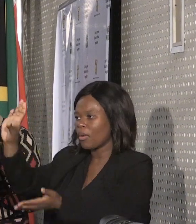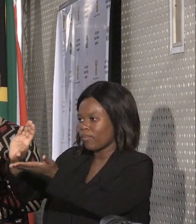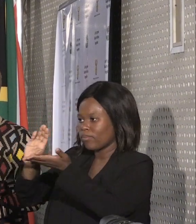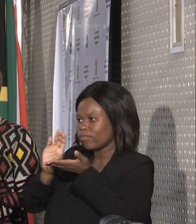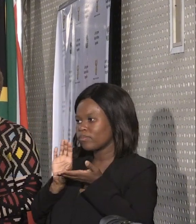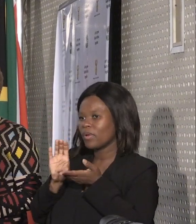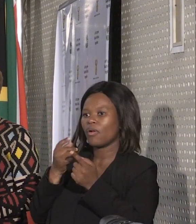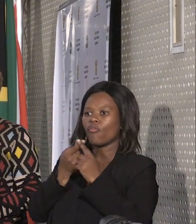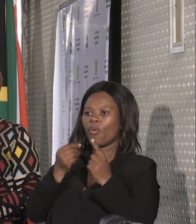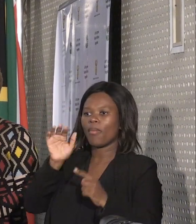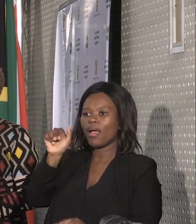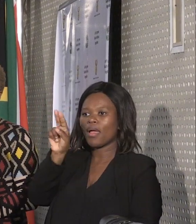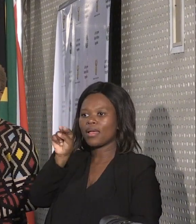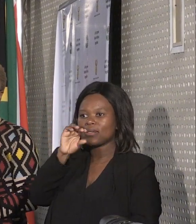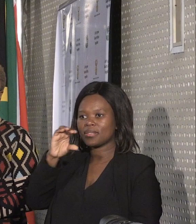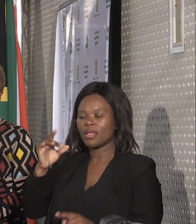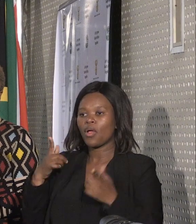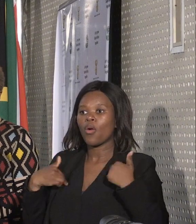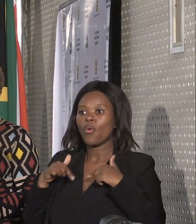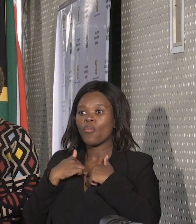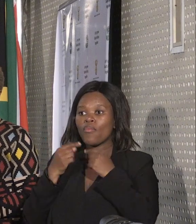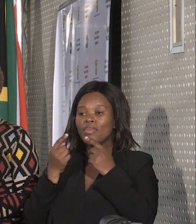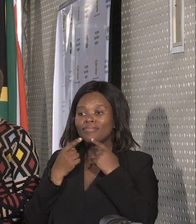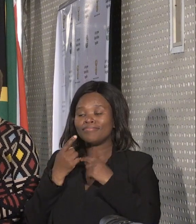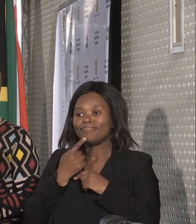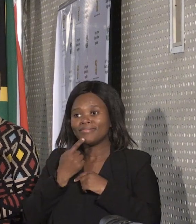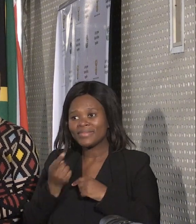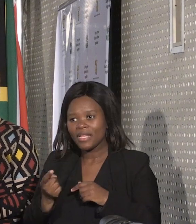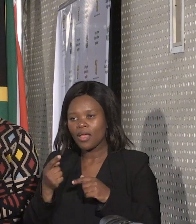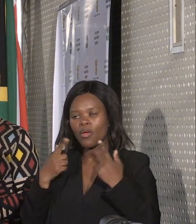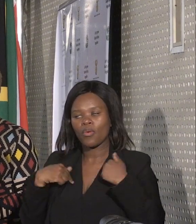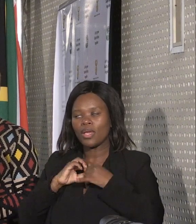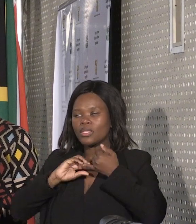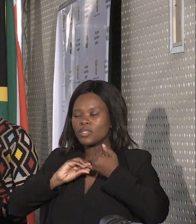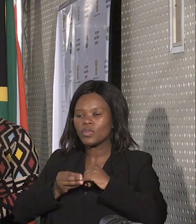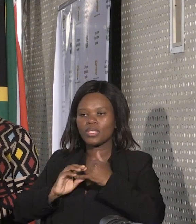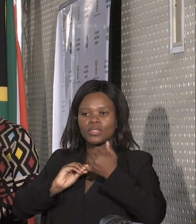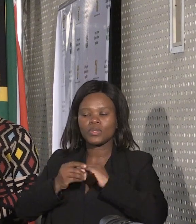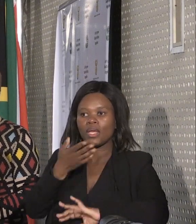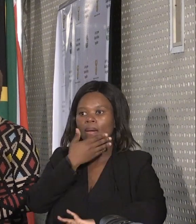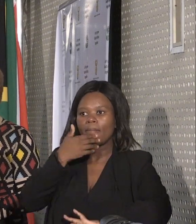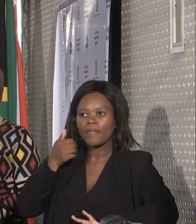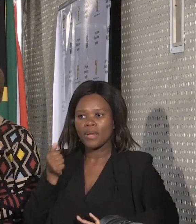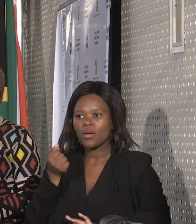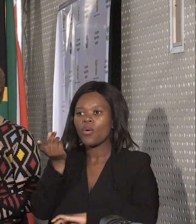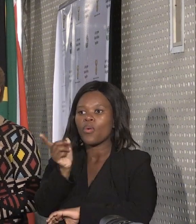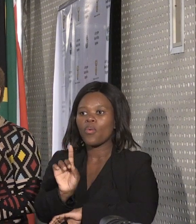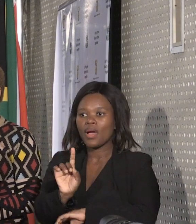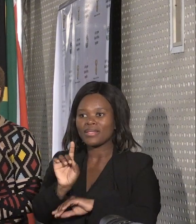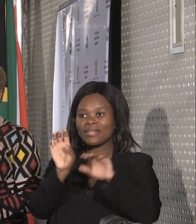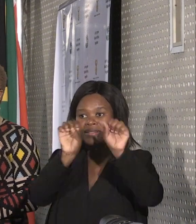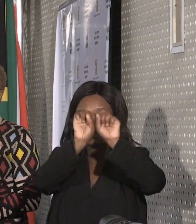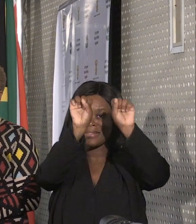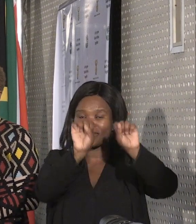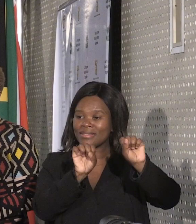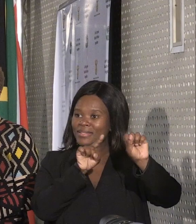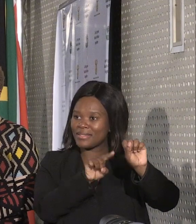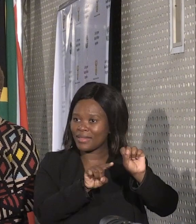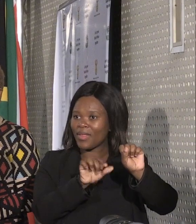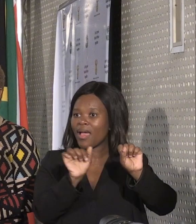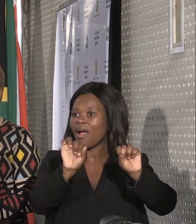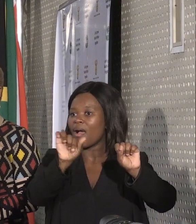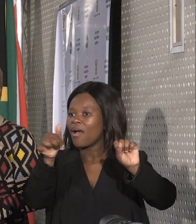National Congress. Sisho futhi nakubo ukuthi senza konke okusemandleni ethu ukuthi i-system